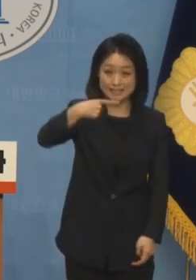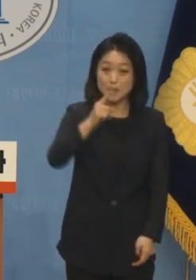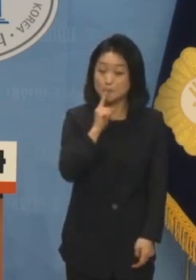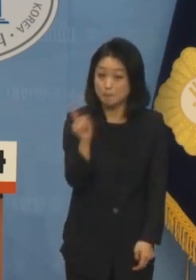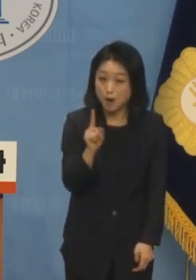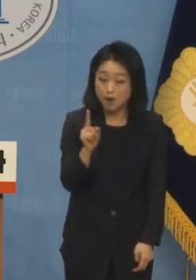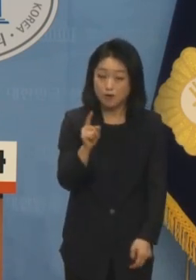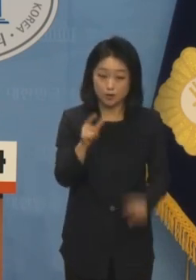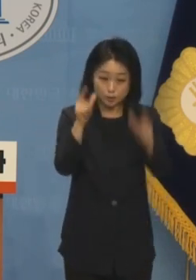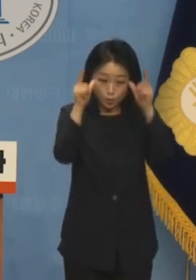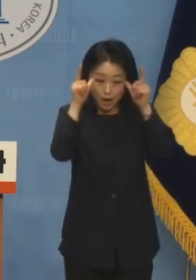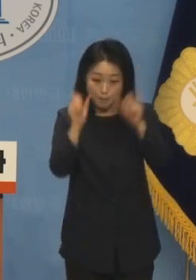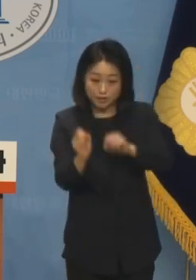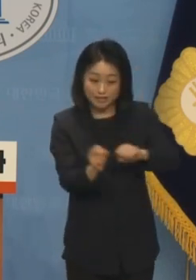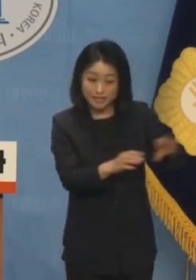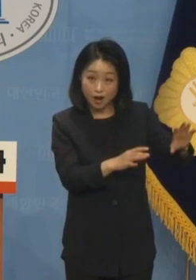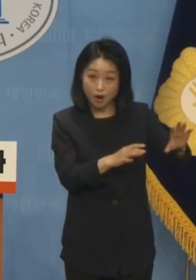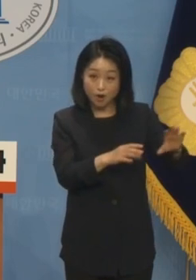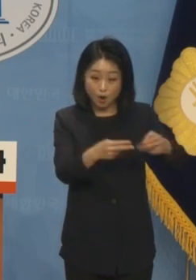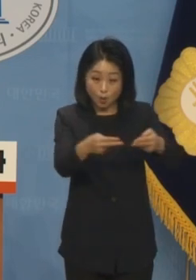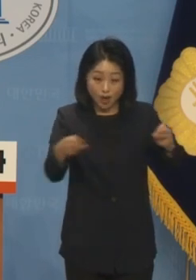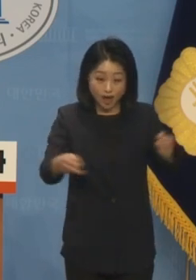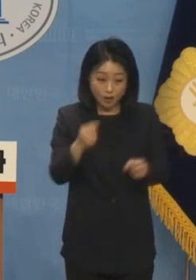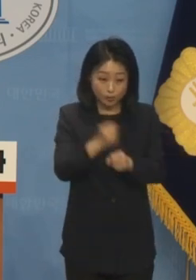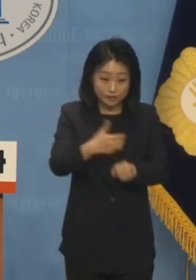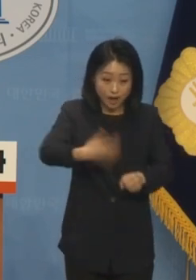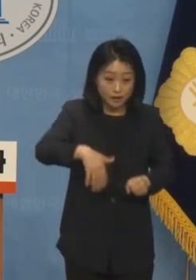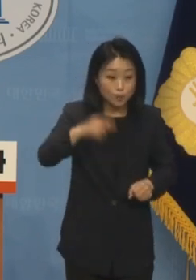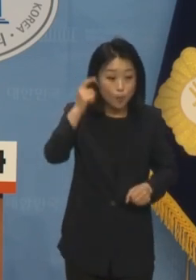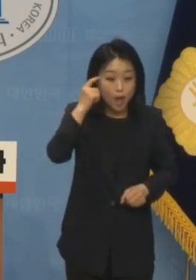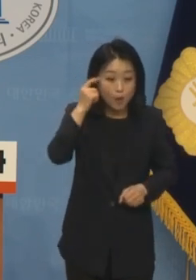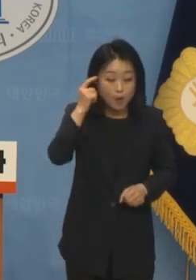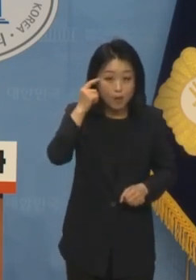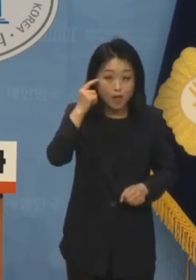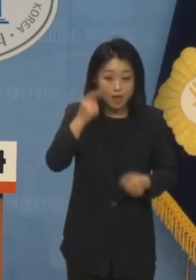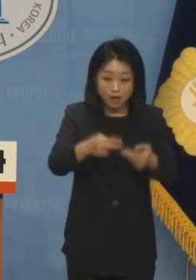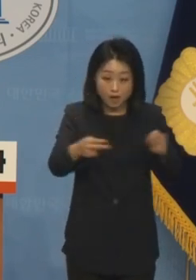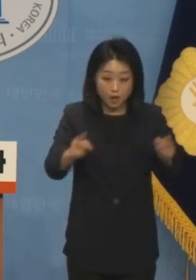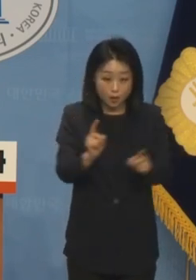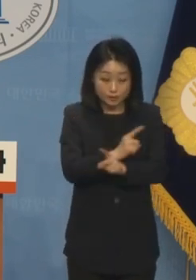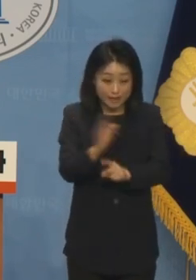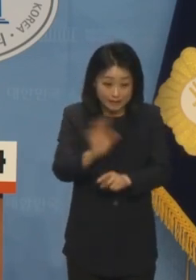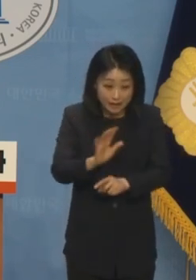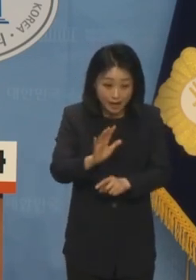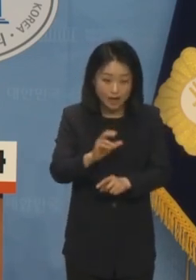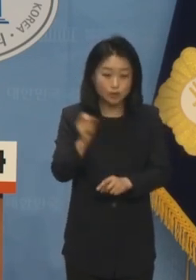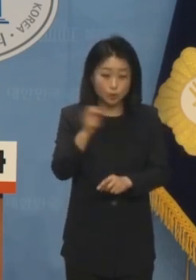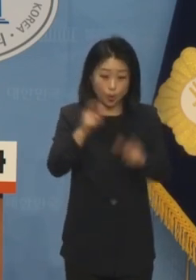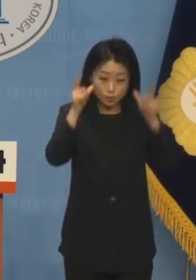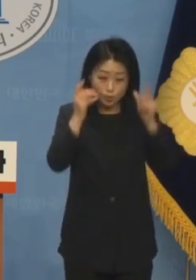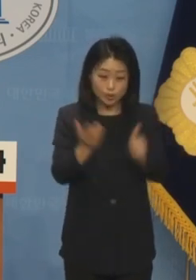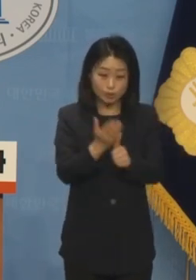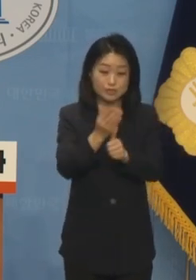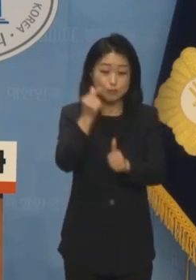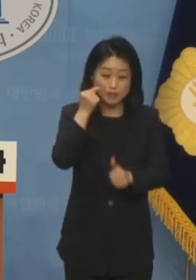소 한 번 잃었다고 외양간을 왜 안 고칩니까? 그거 안 고치는 놈은 다시는 소 못